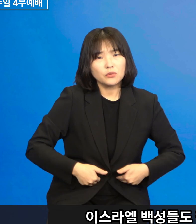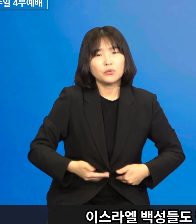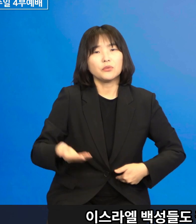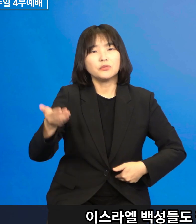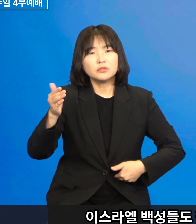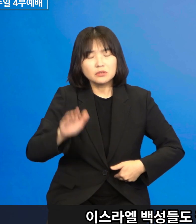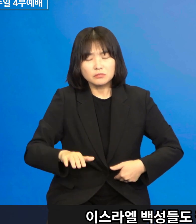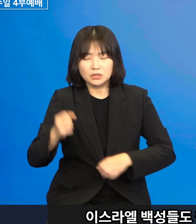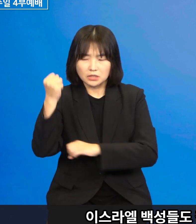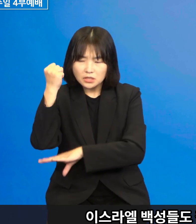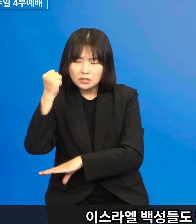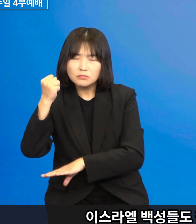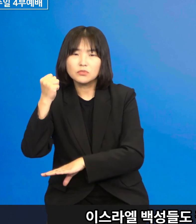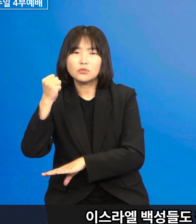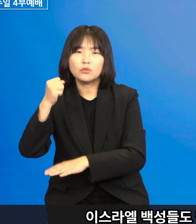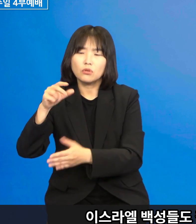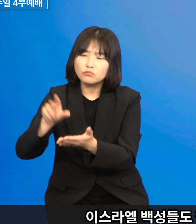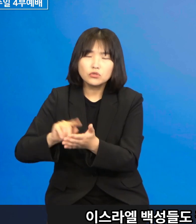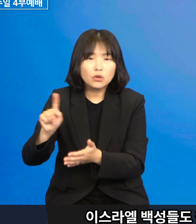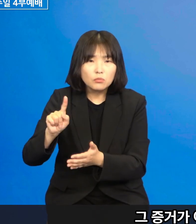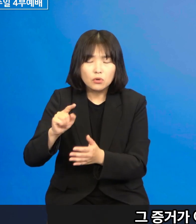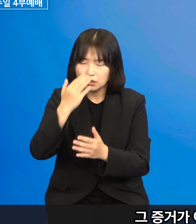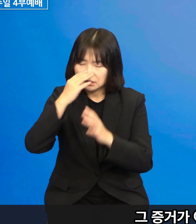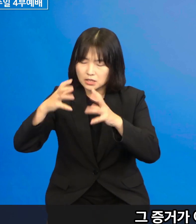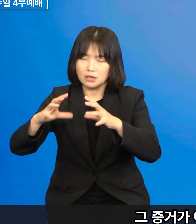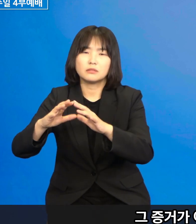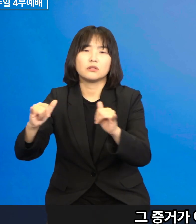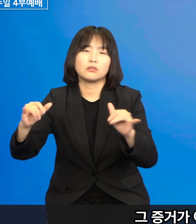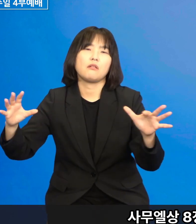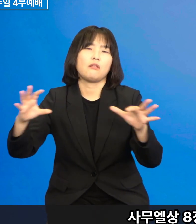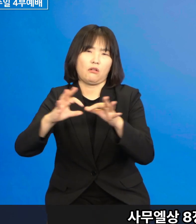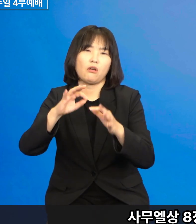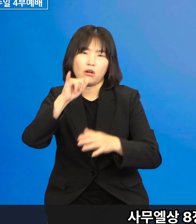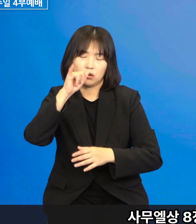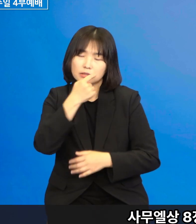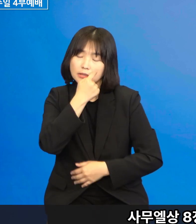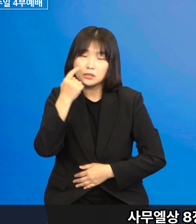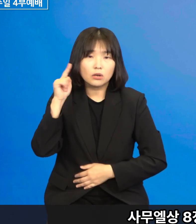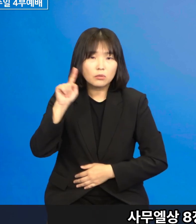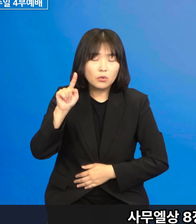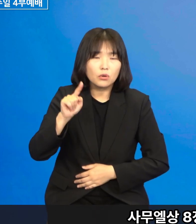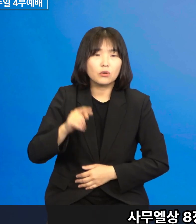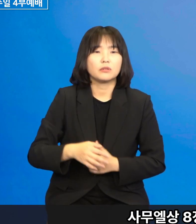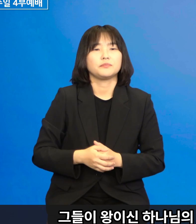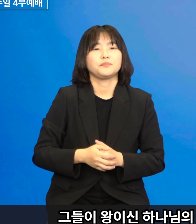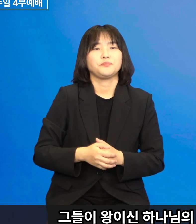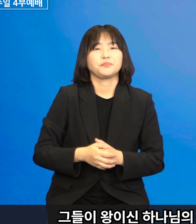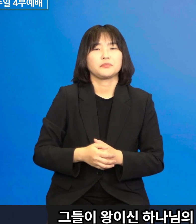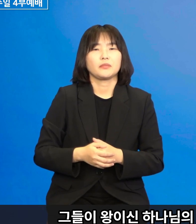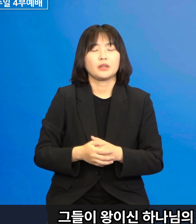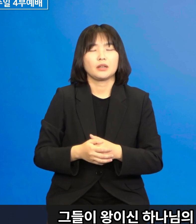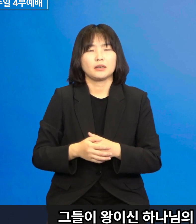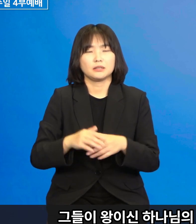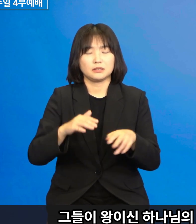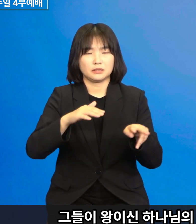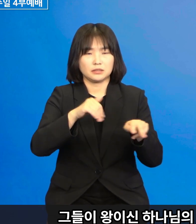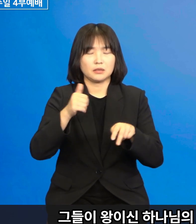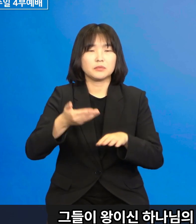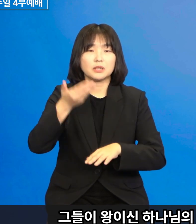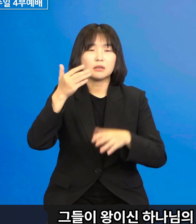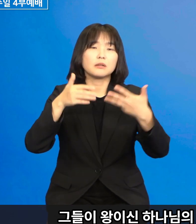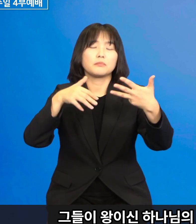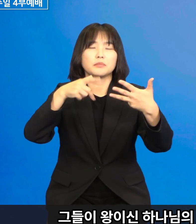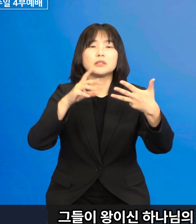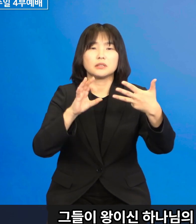있었냐면 이스라엘 백성들도 같이 연결되어 있었습니다. 그 증거가 어디에 있냐고요? 사무엘상 8장에 나와 있습니다. 그들이